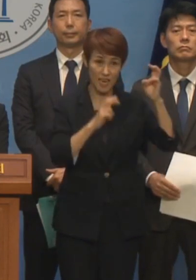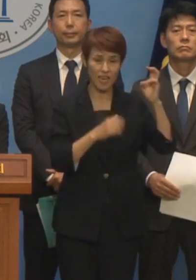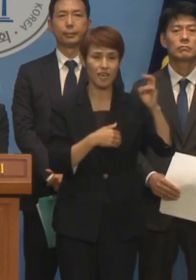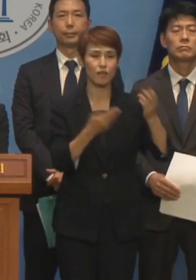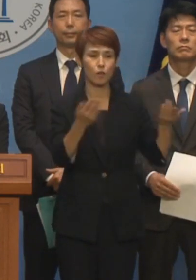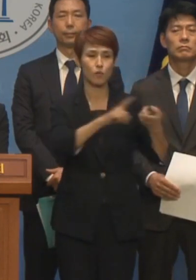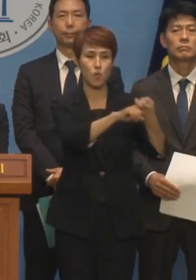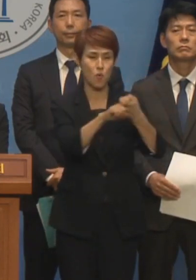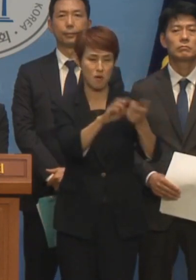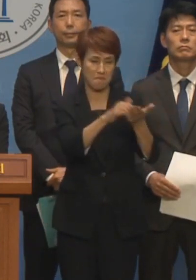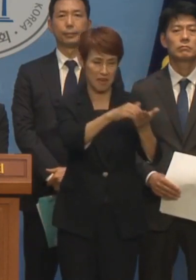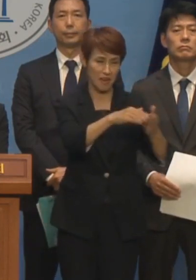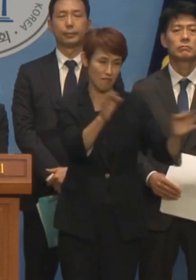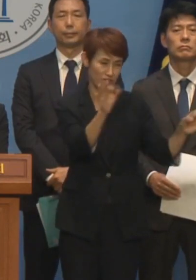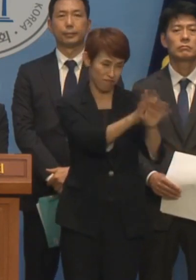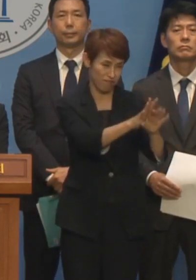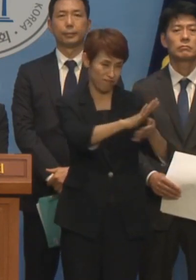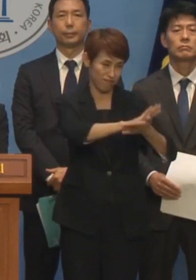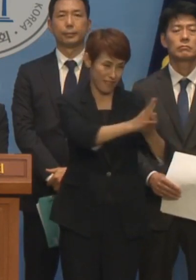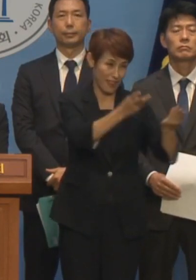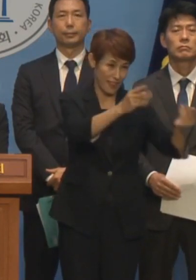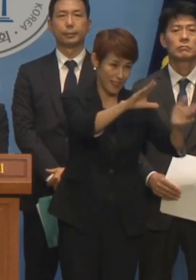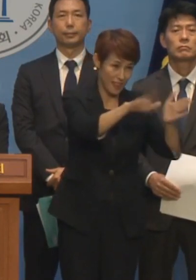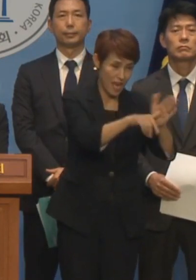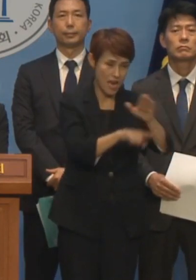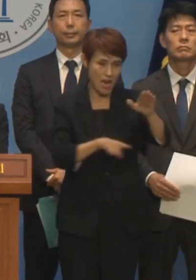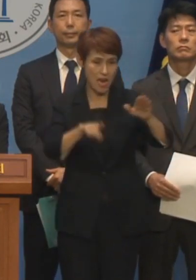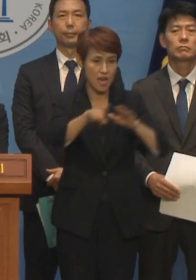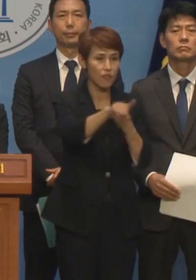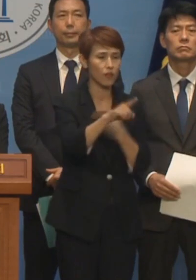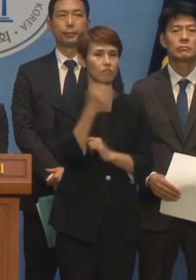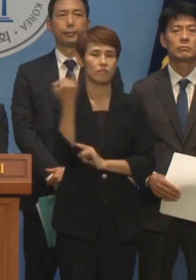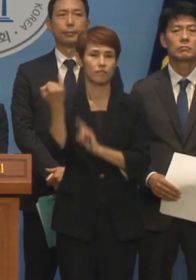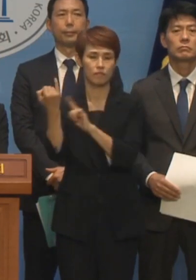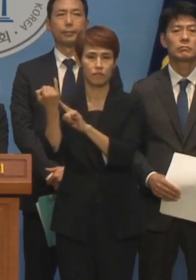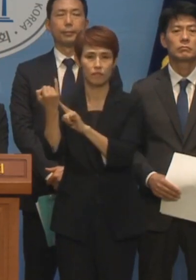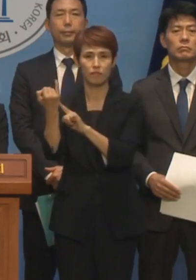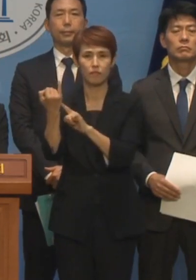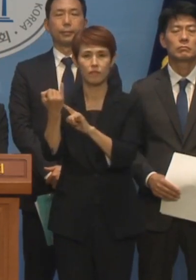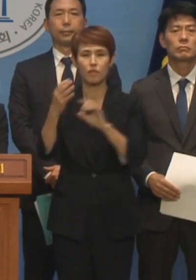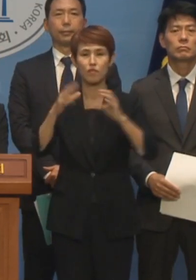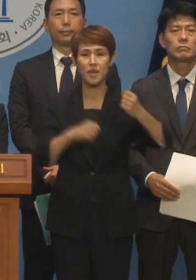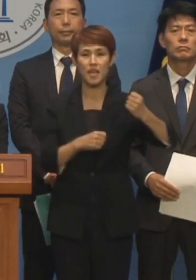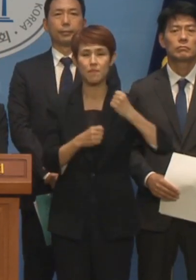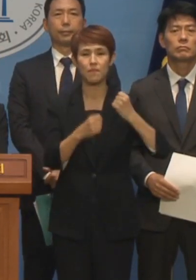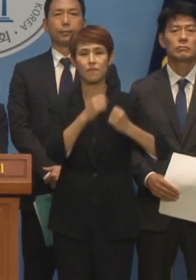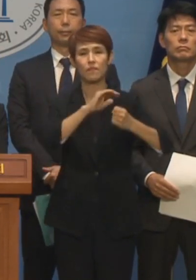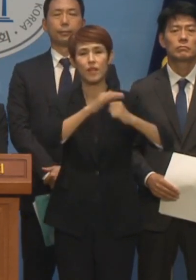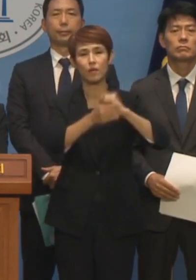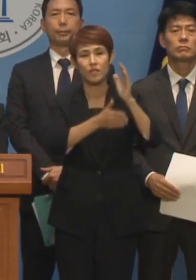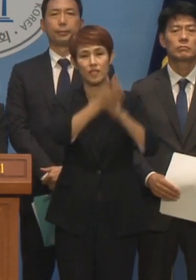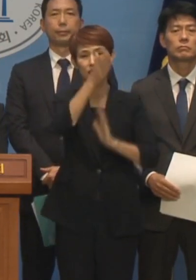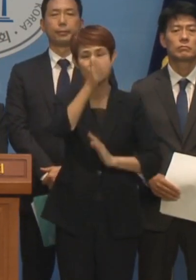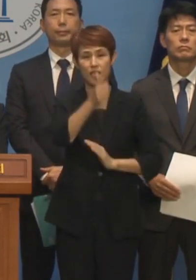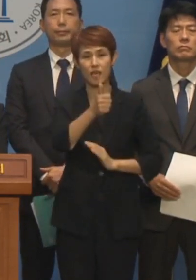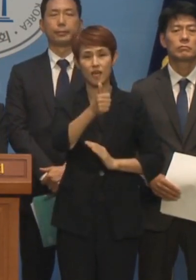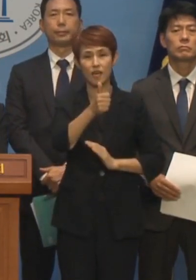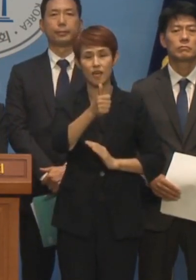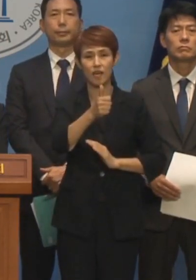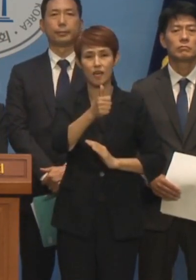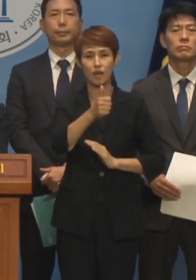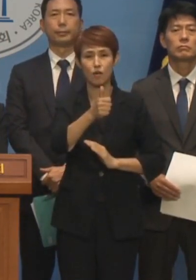선봉자이고 세월호 보도 참사의 주역이자 2022년 국민의힘 대구시장 후보 경선에 나온